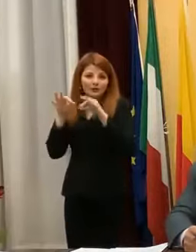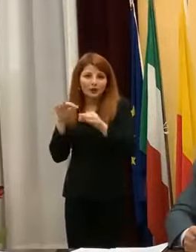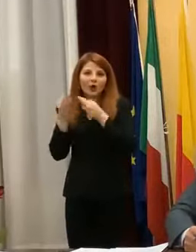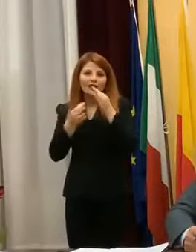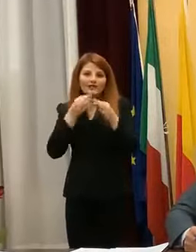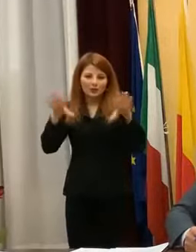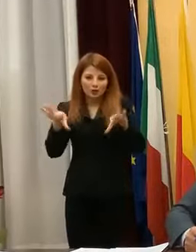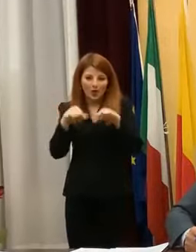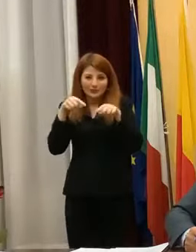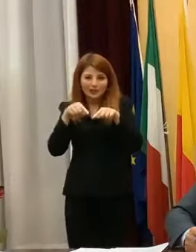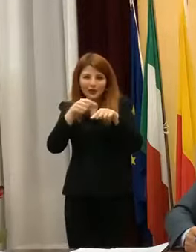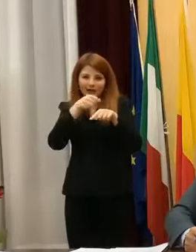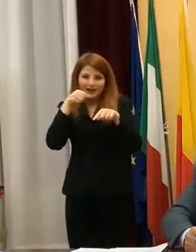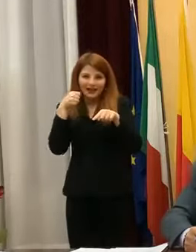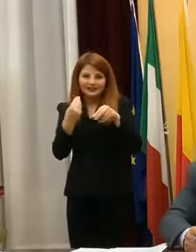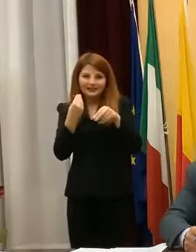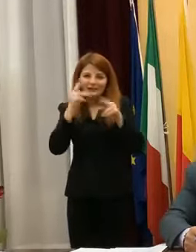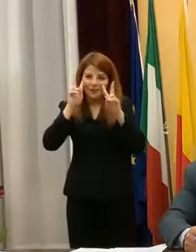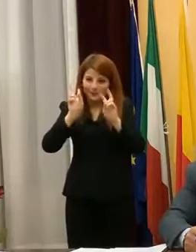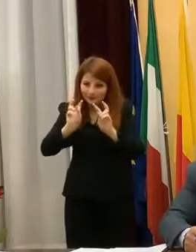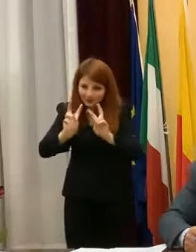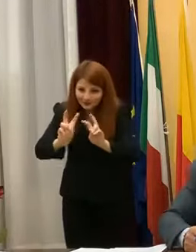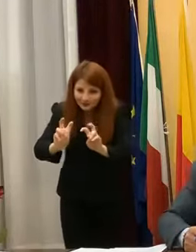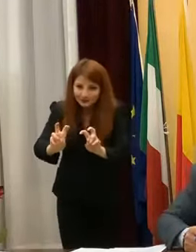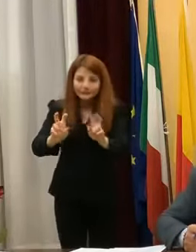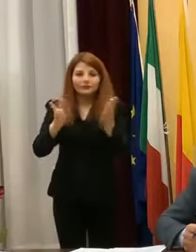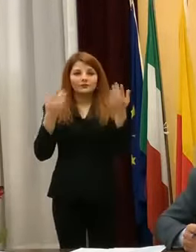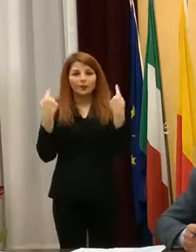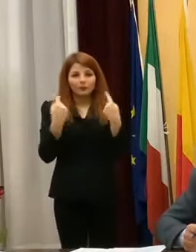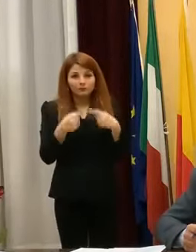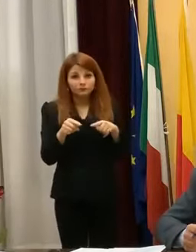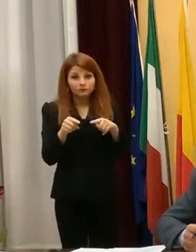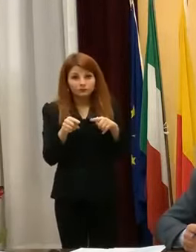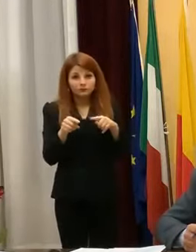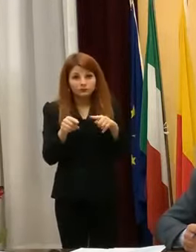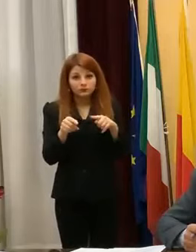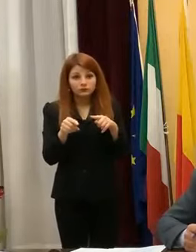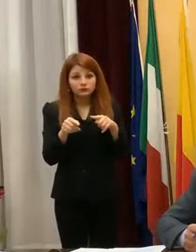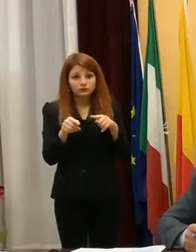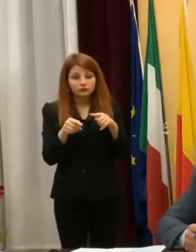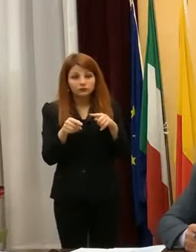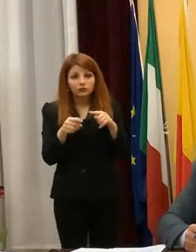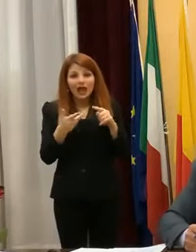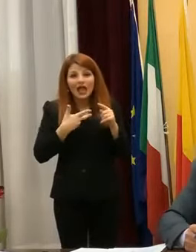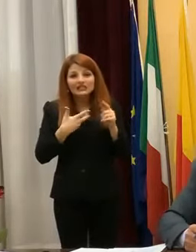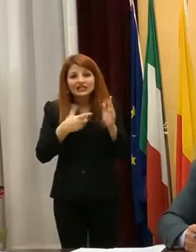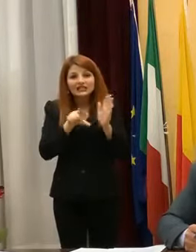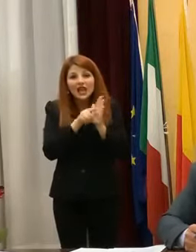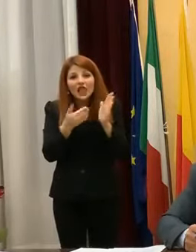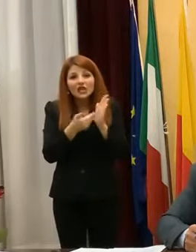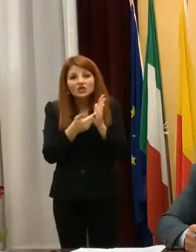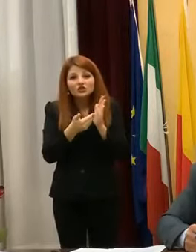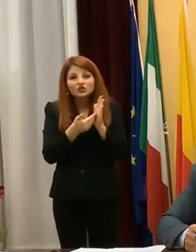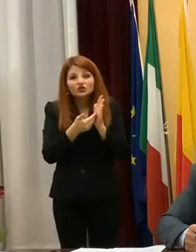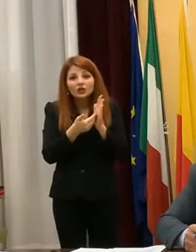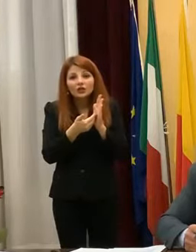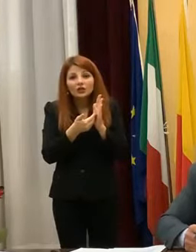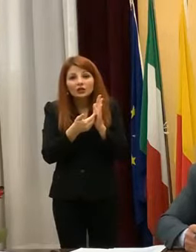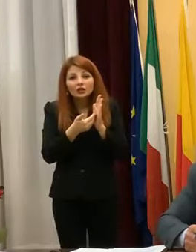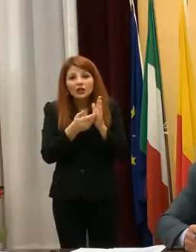i 50, i 30 giorni, tutte, nelle more di tutto questo, intanto puoi sospendere